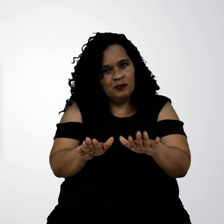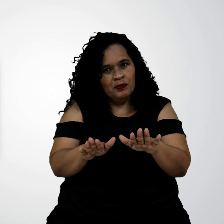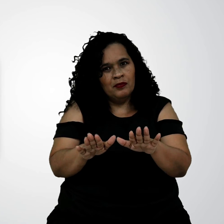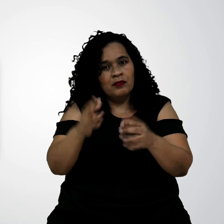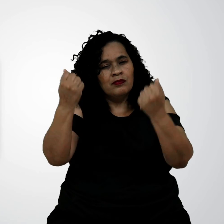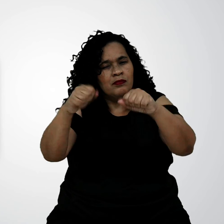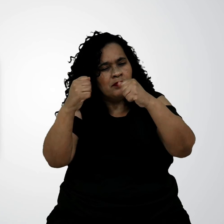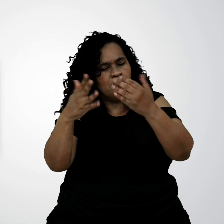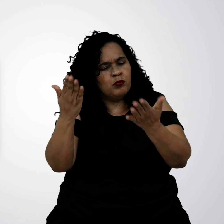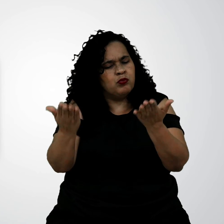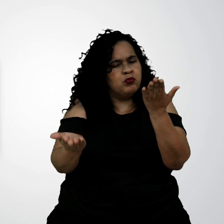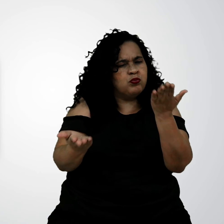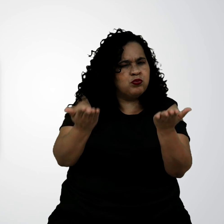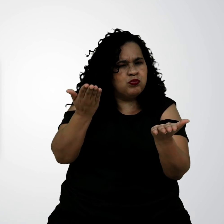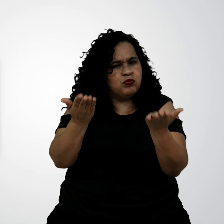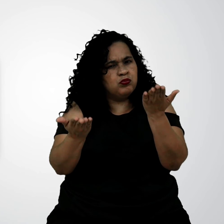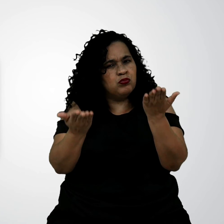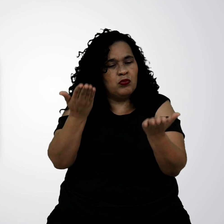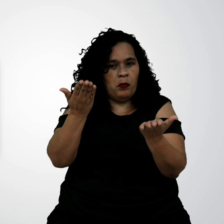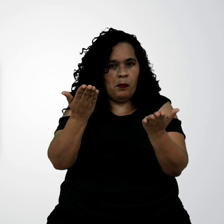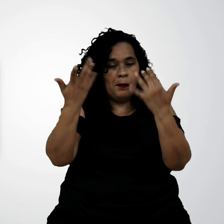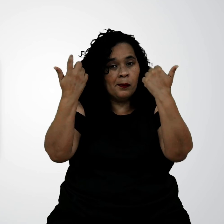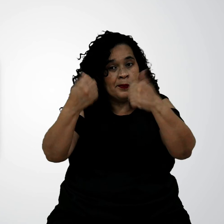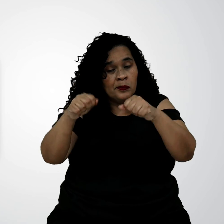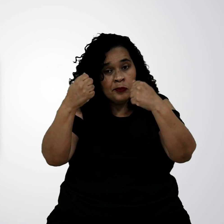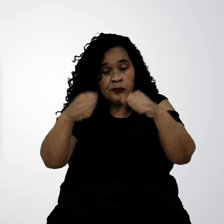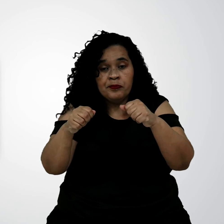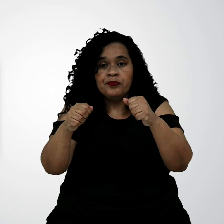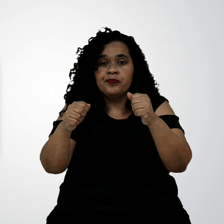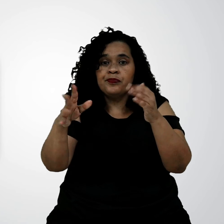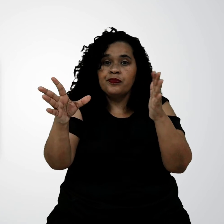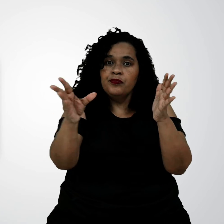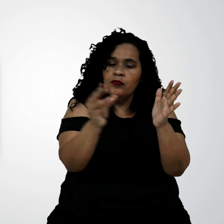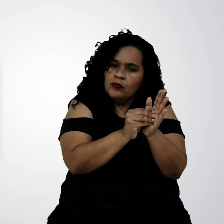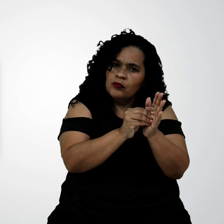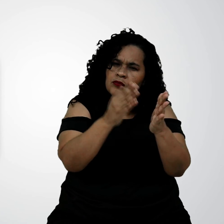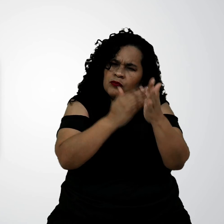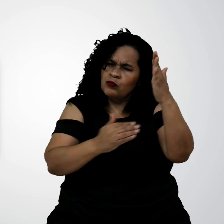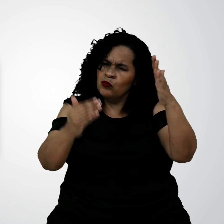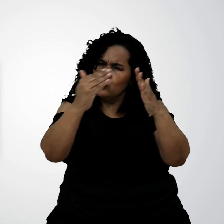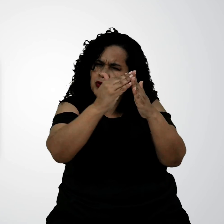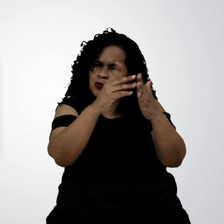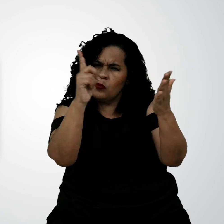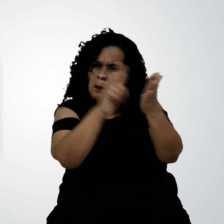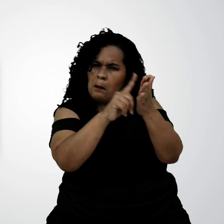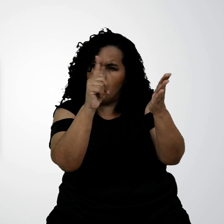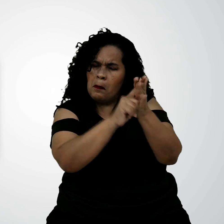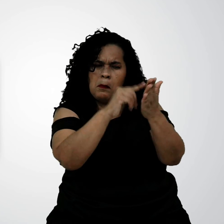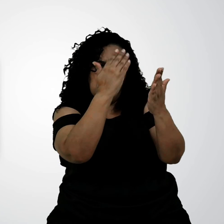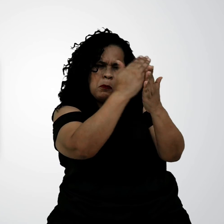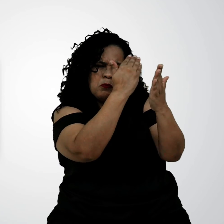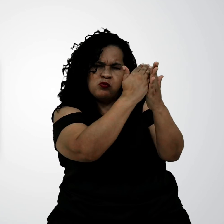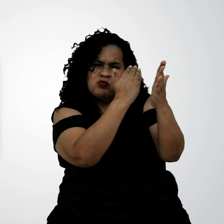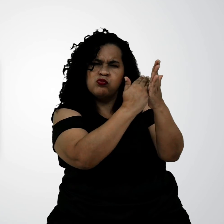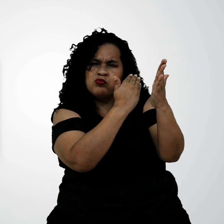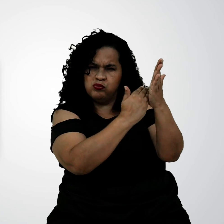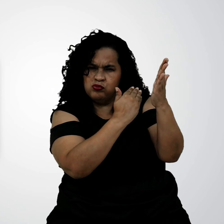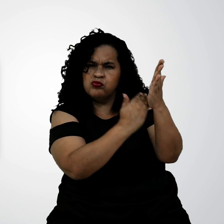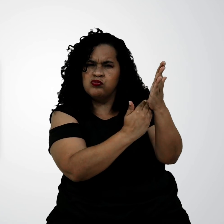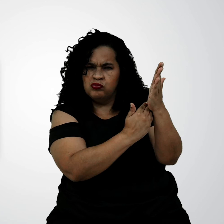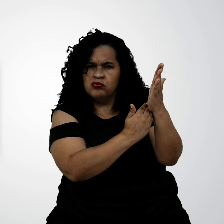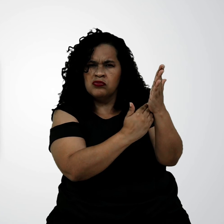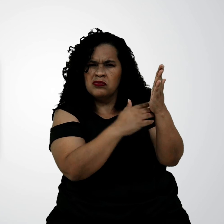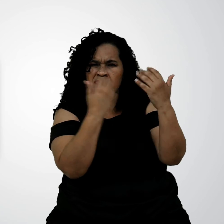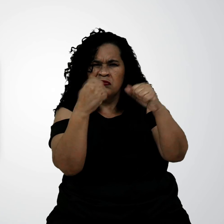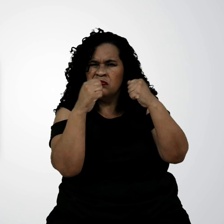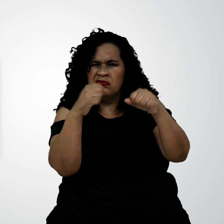as suas finanças. E para isso ele precisa colocar tudo numa planilha, num papel, numa folha. Eu digo, não precisa aplicativo